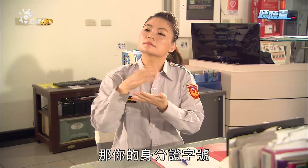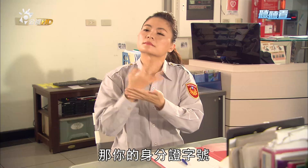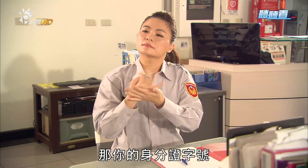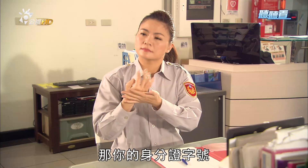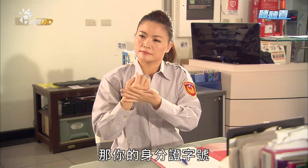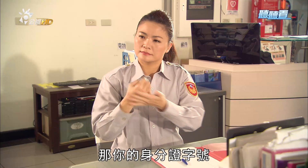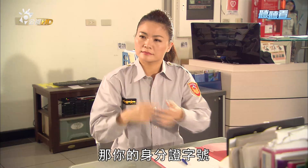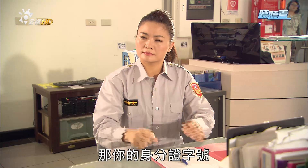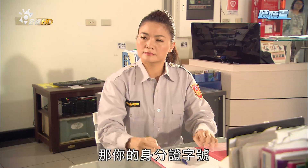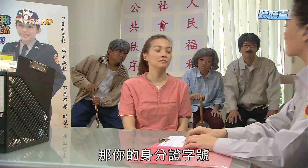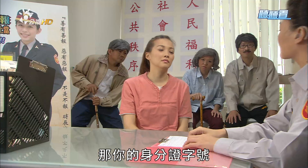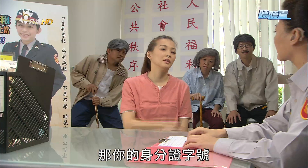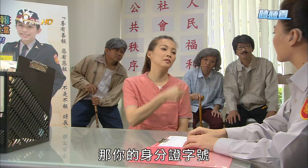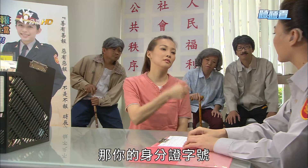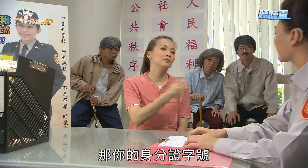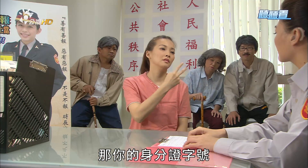那你的身份证字号